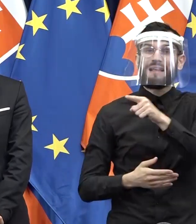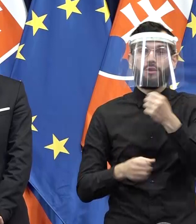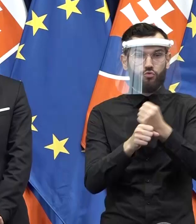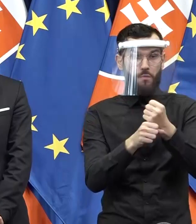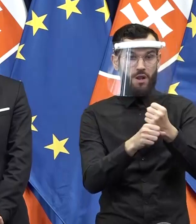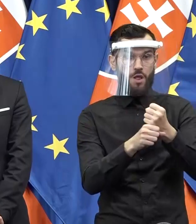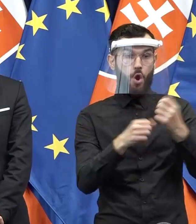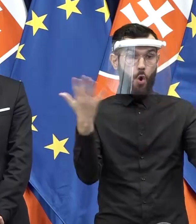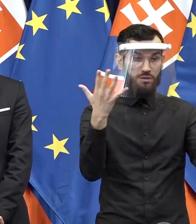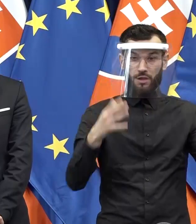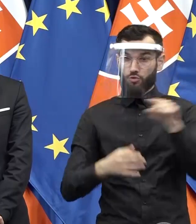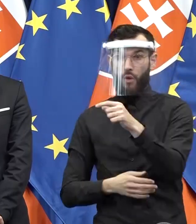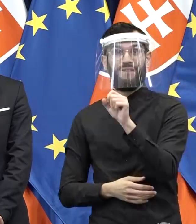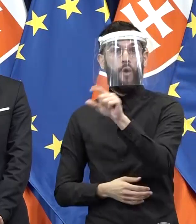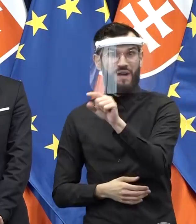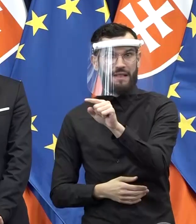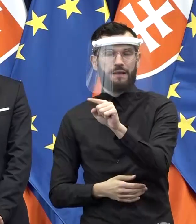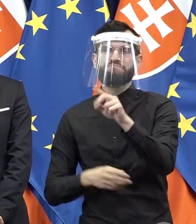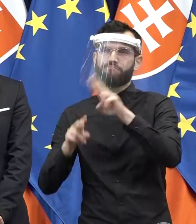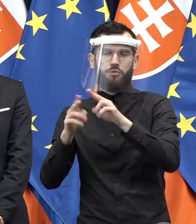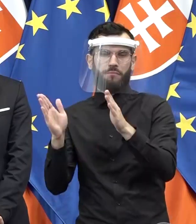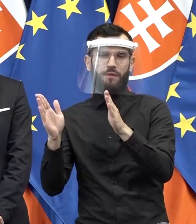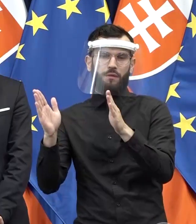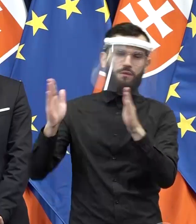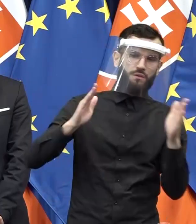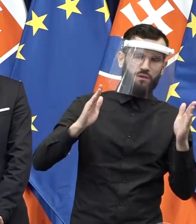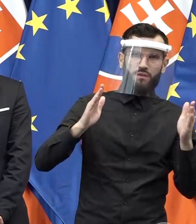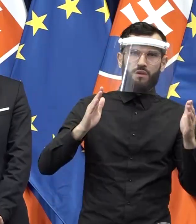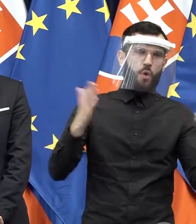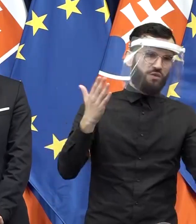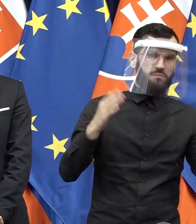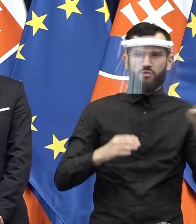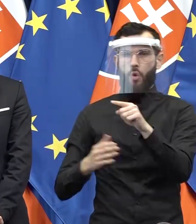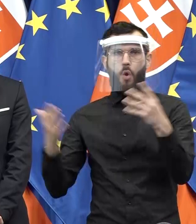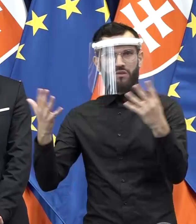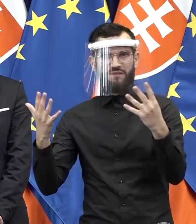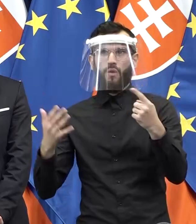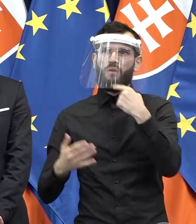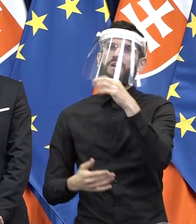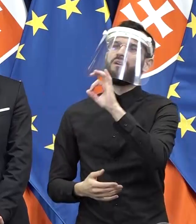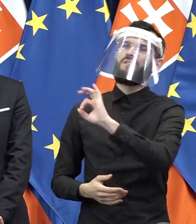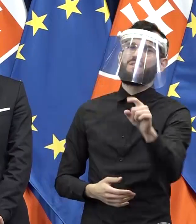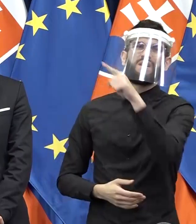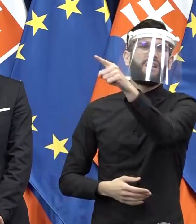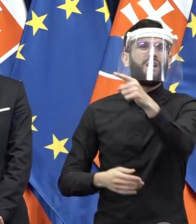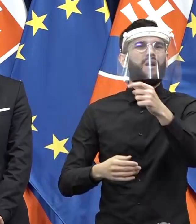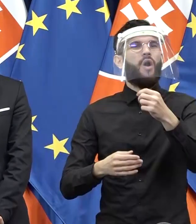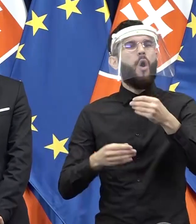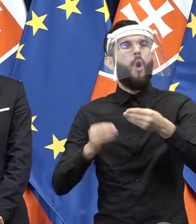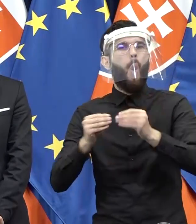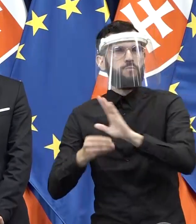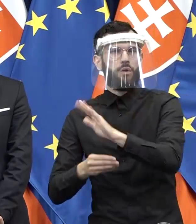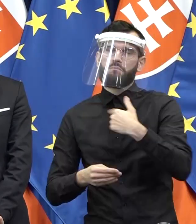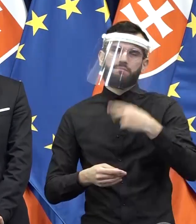10.00 do 12.00, potom to posunuli na 7.00 až 9.00, lebo to tak vyhovalo reťazcom. My sledujeme